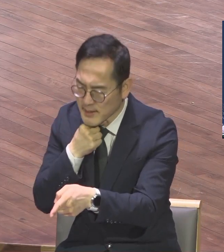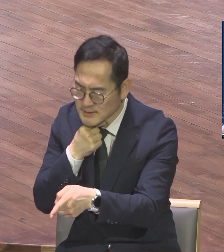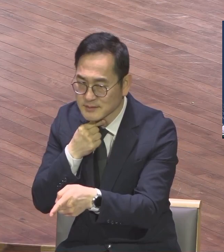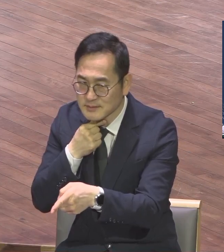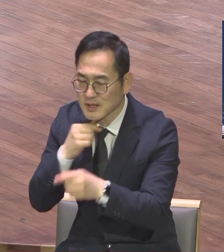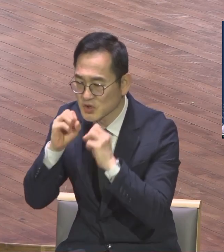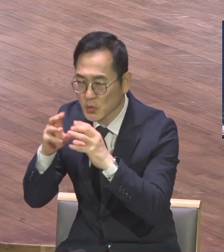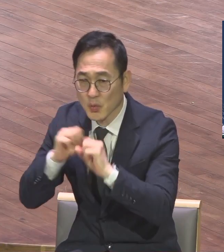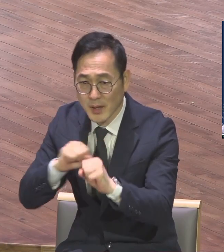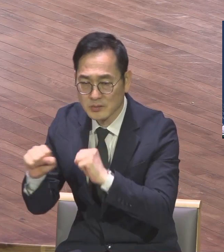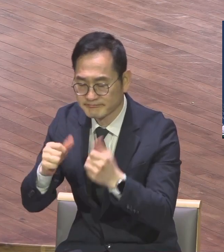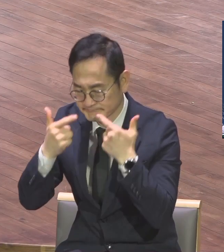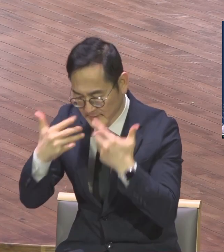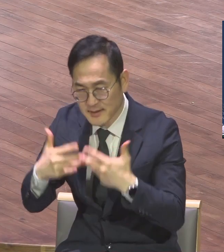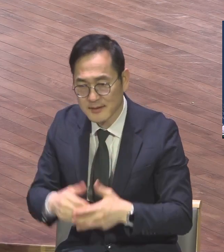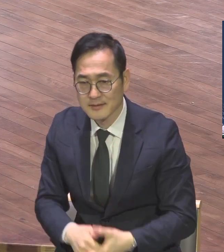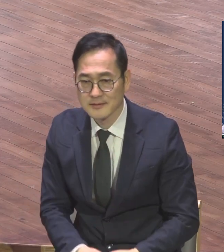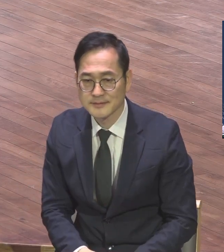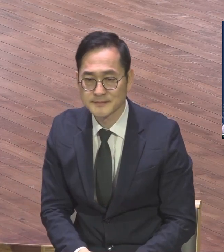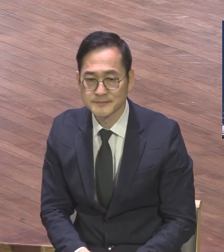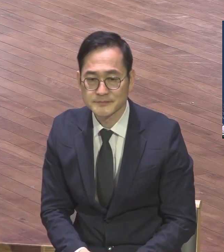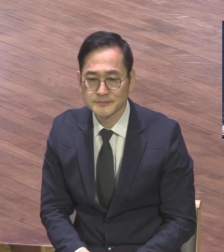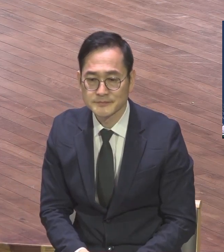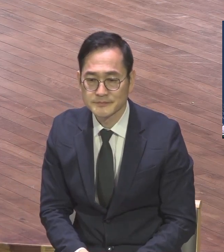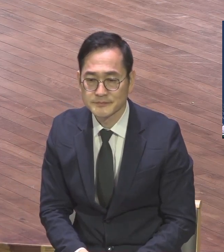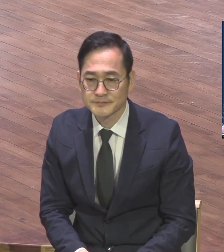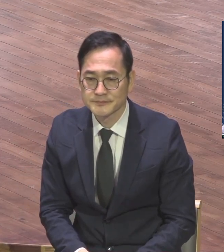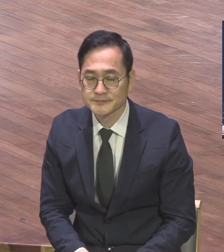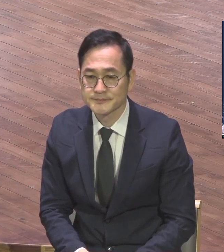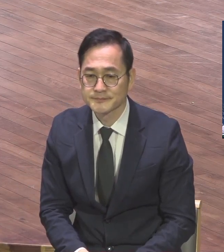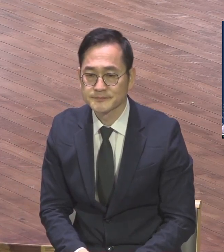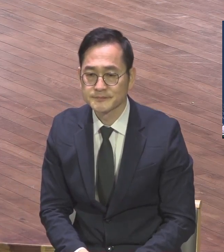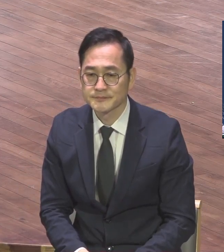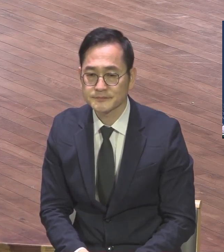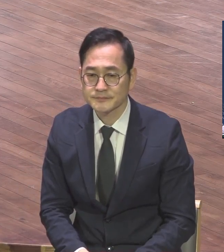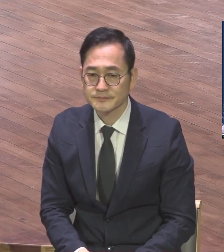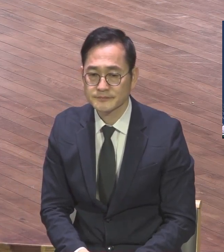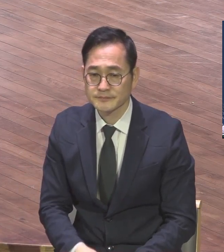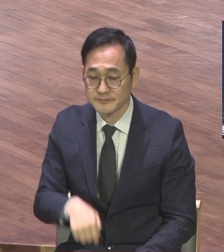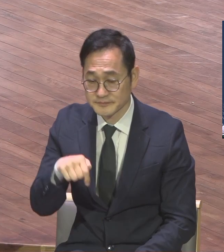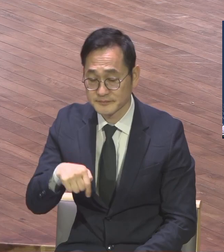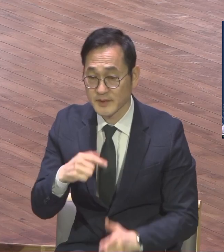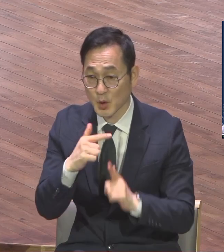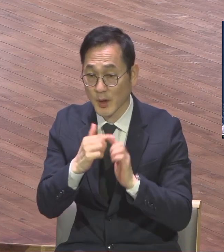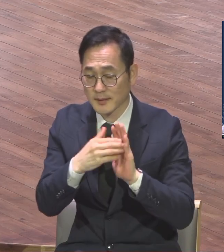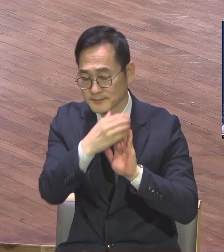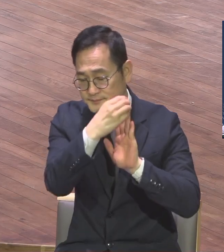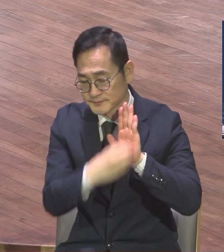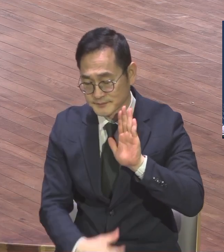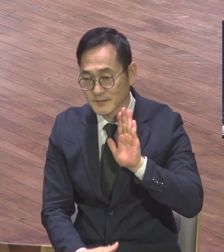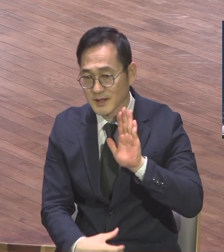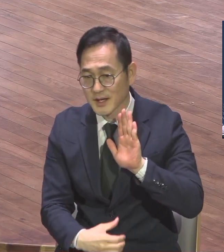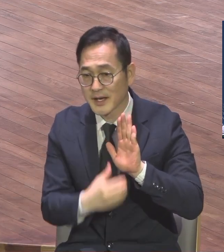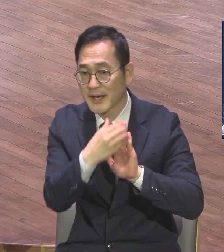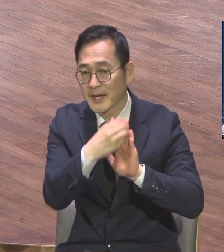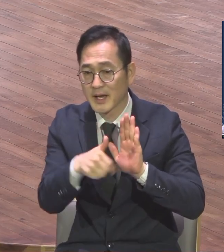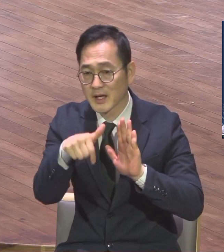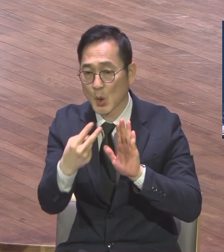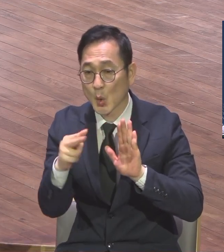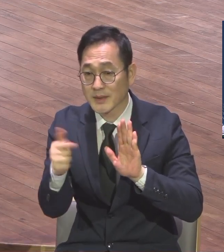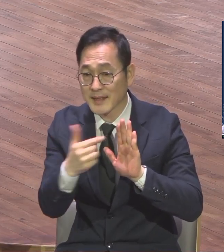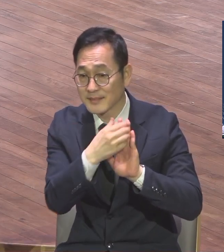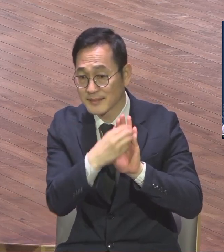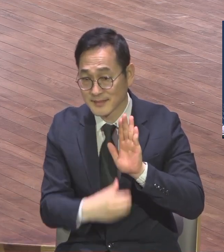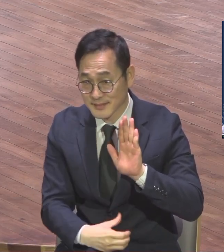저는 그렇게 믿고 있어요. 사실 우리 교단 역사의 한 페이지에 이